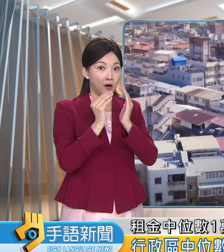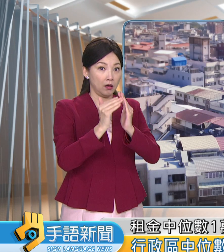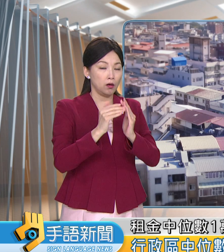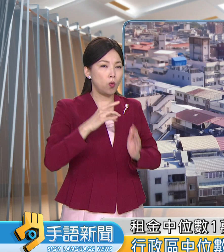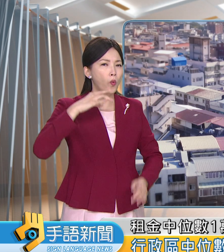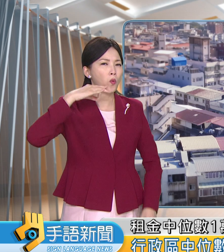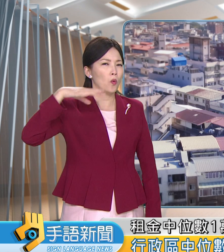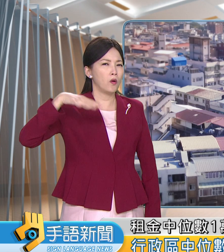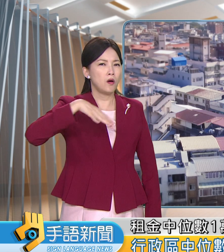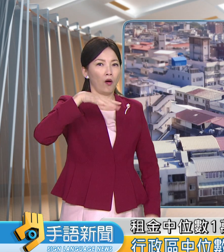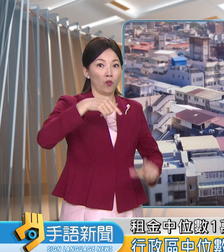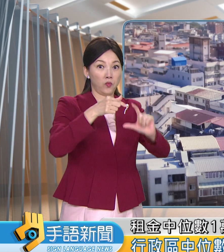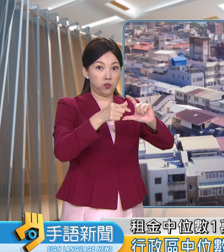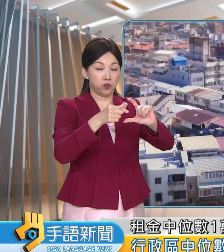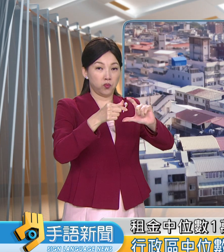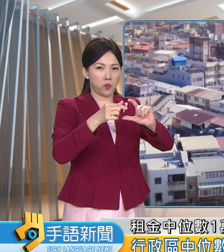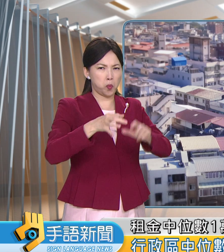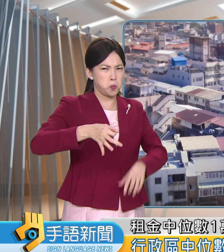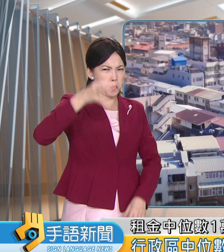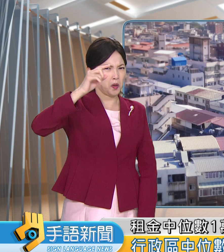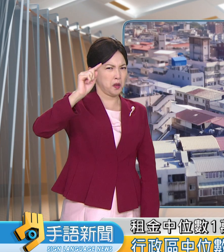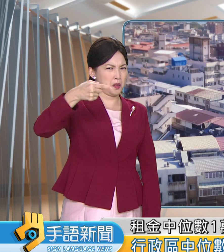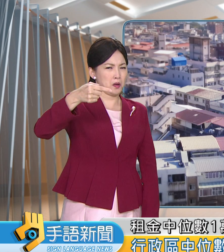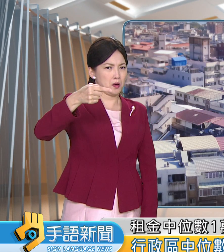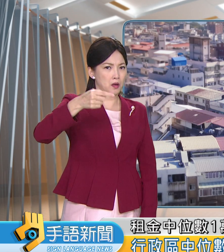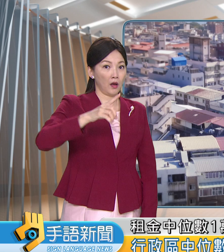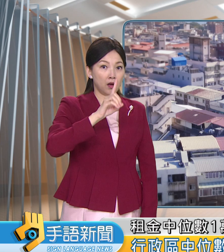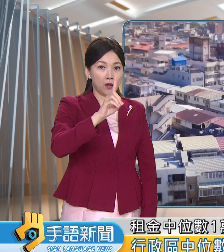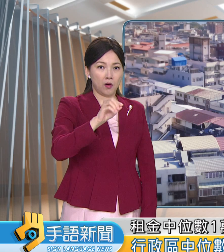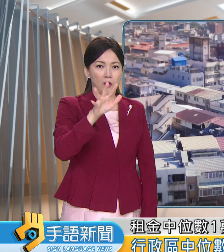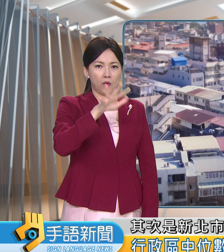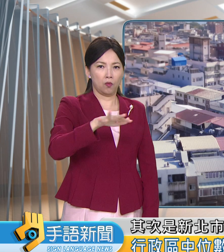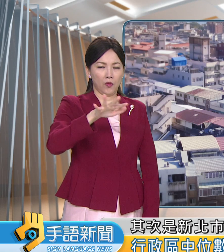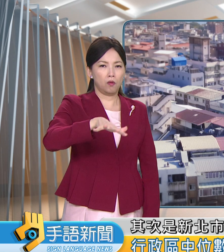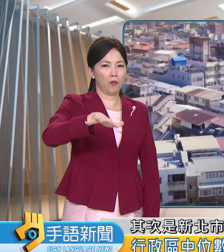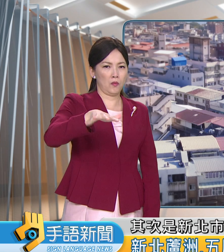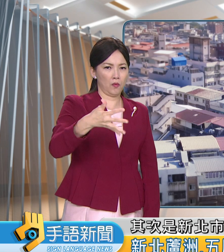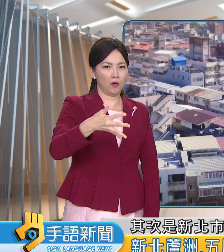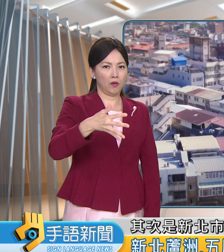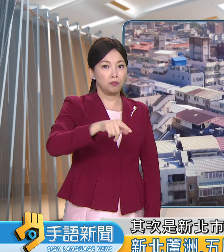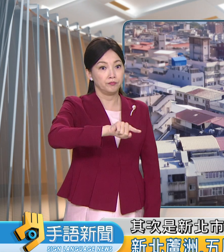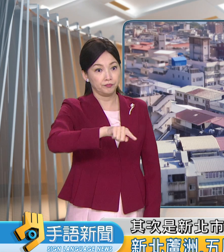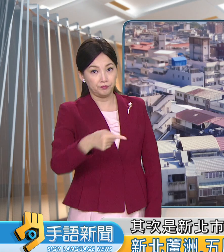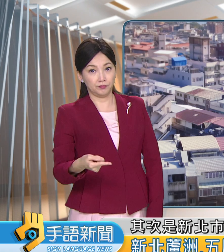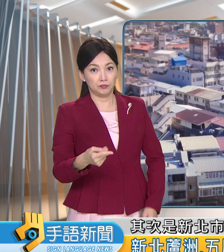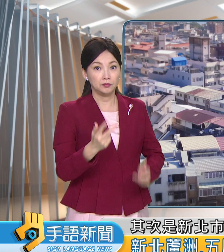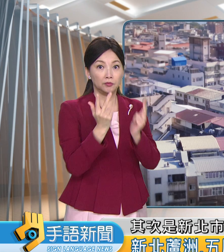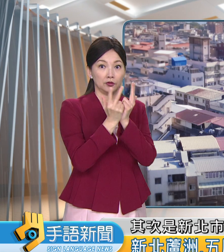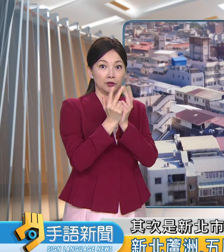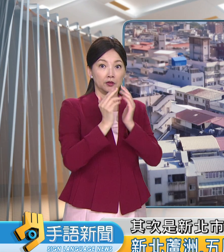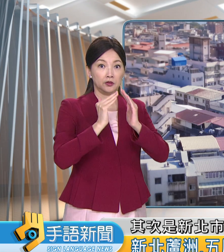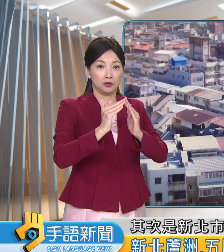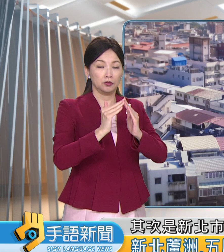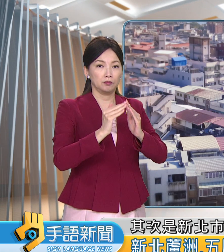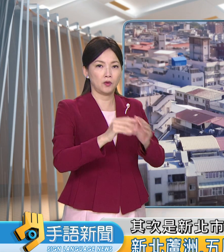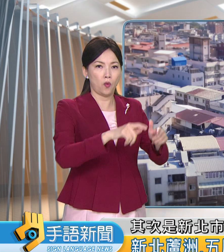数是15,500元，其次是新北市的芦洲、五